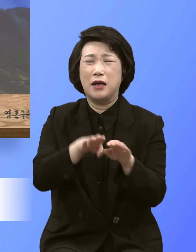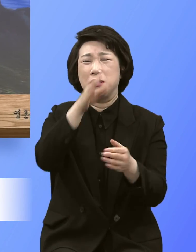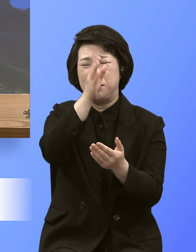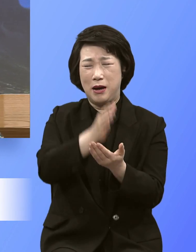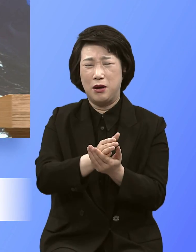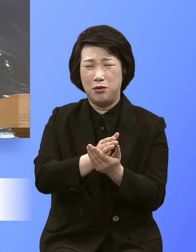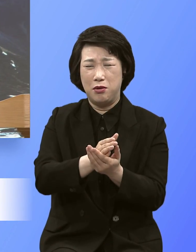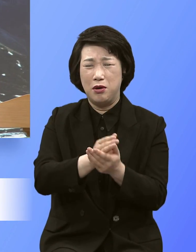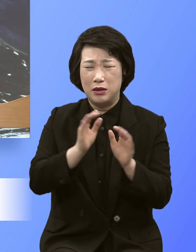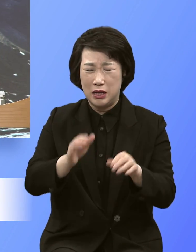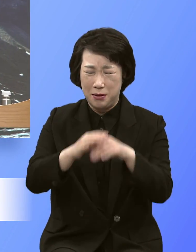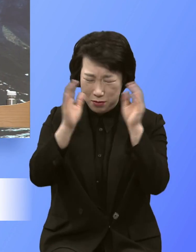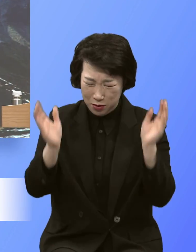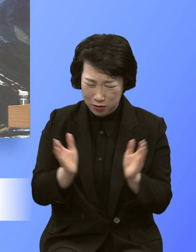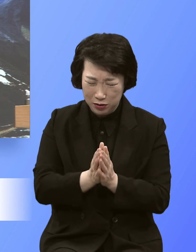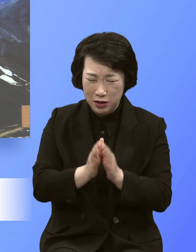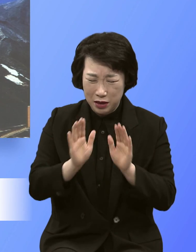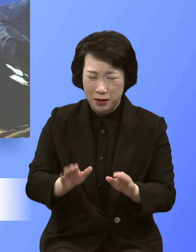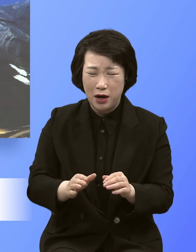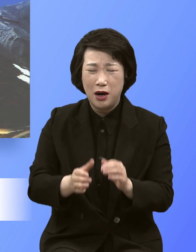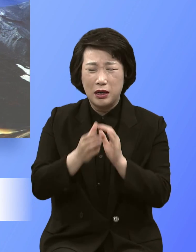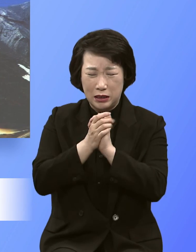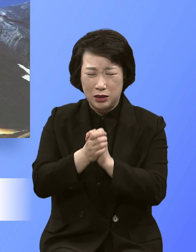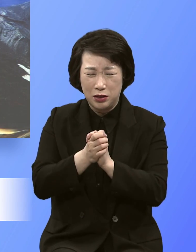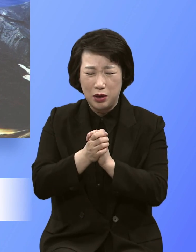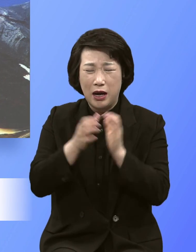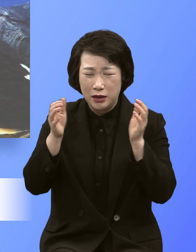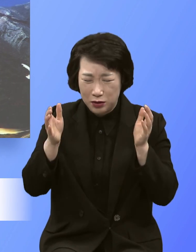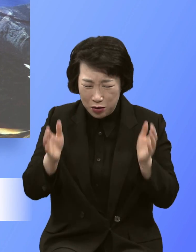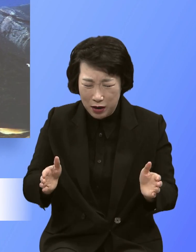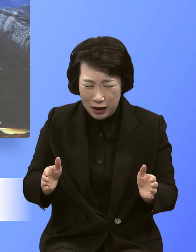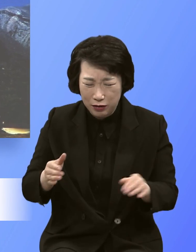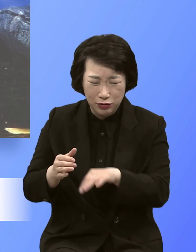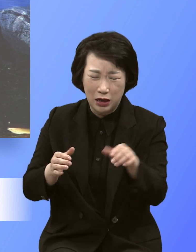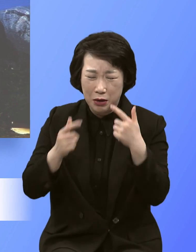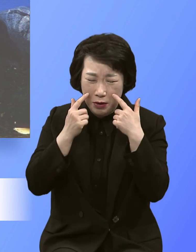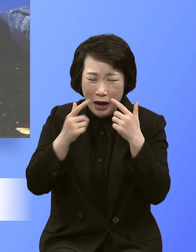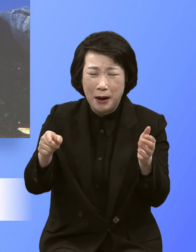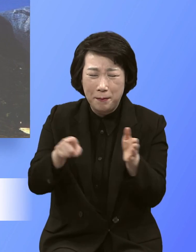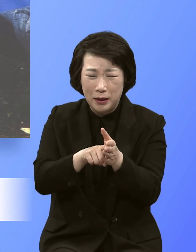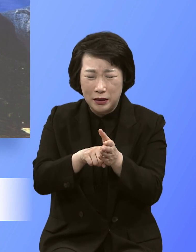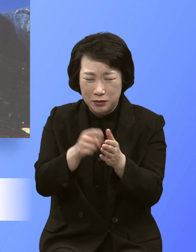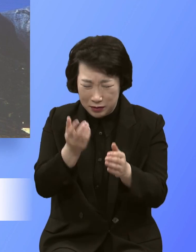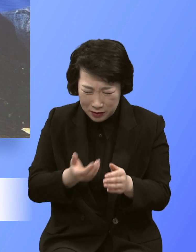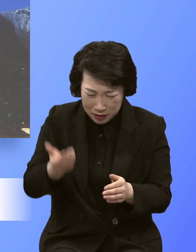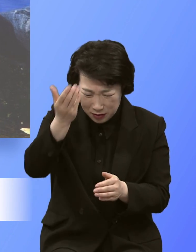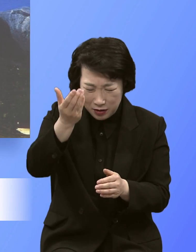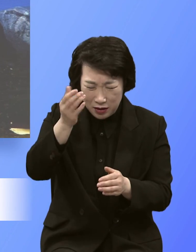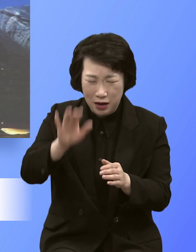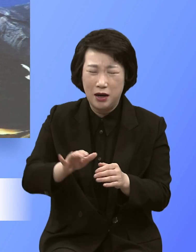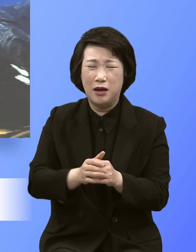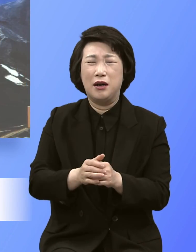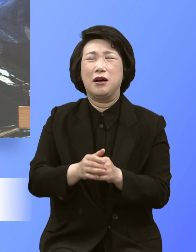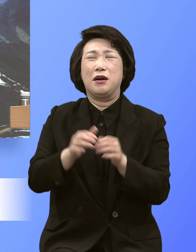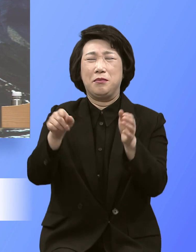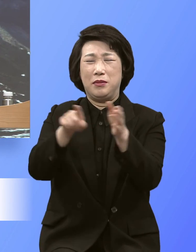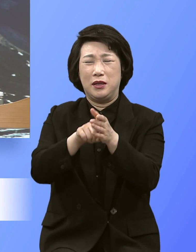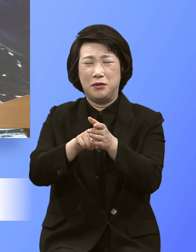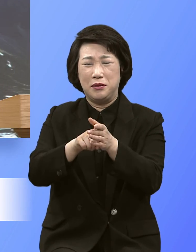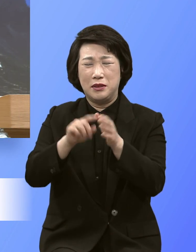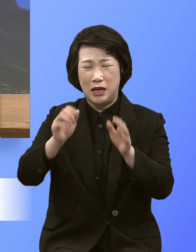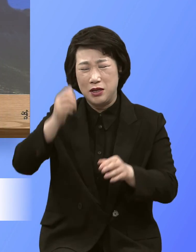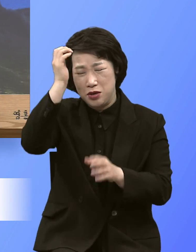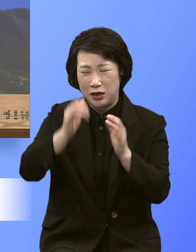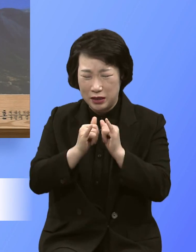말고 이번 기회를 통해서 저들이 확실한 믿음 위에 반석 위에 태워진